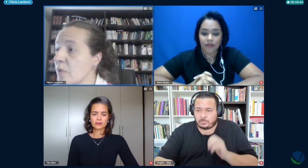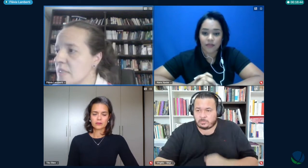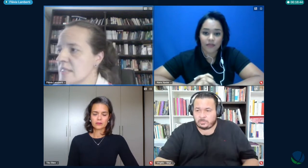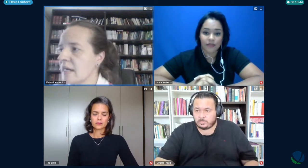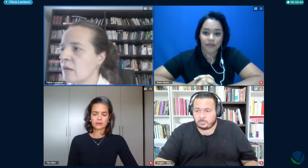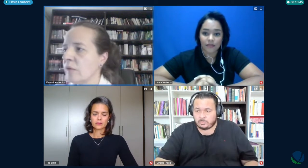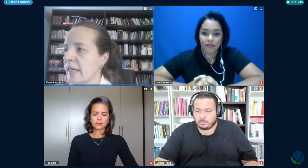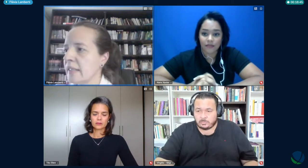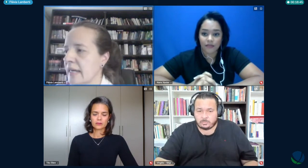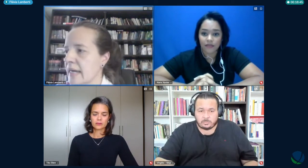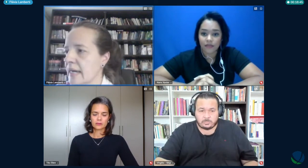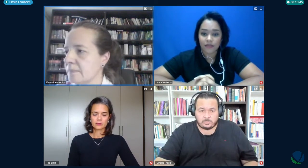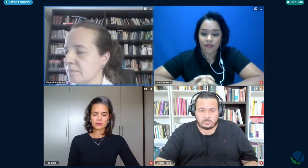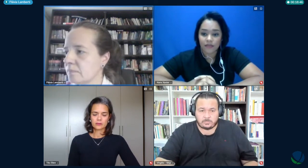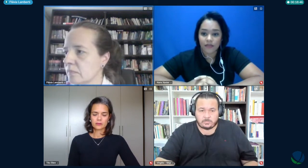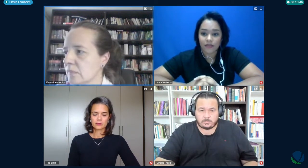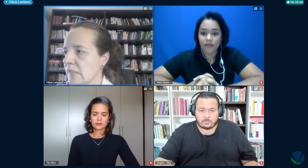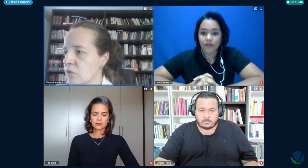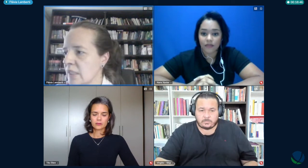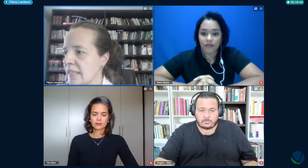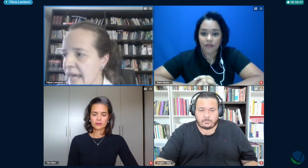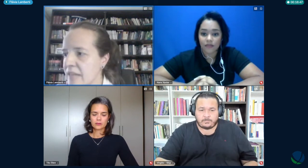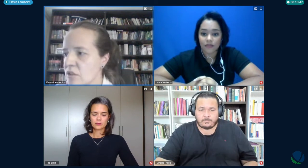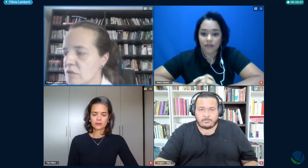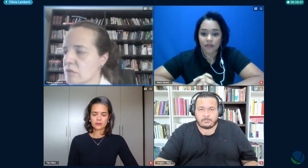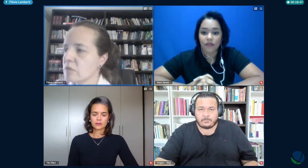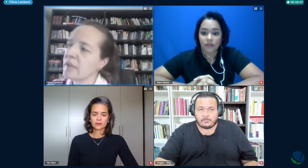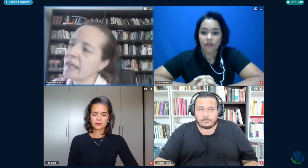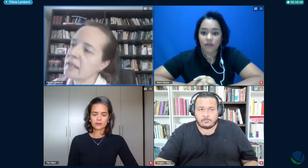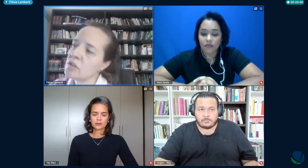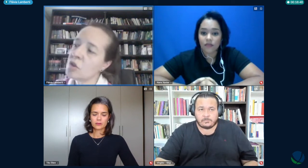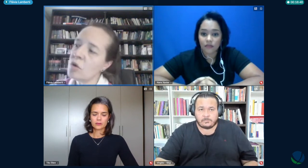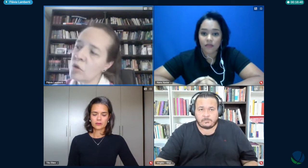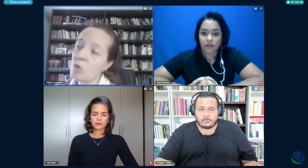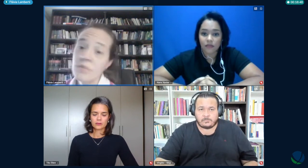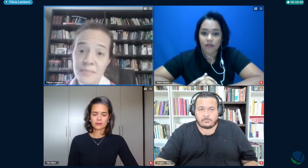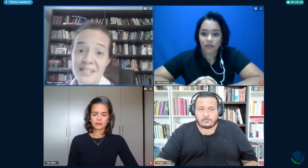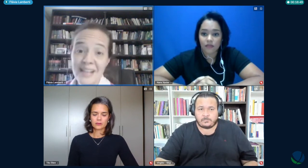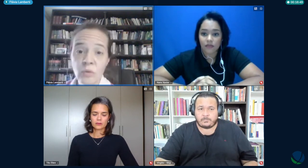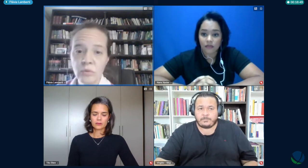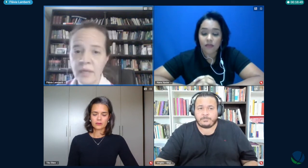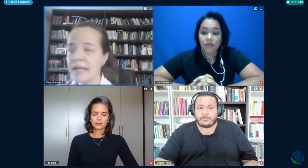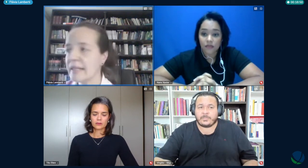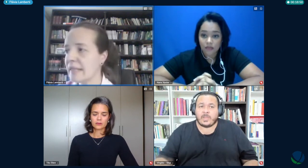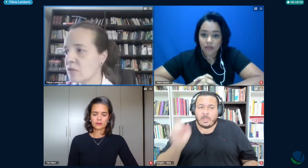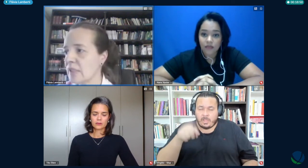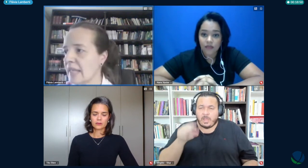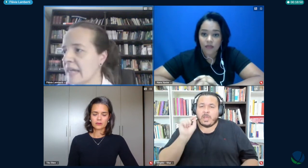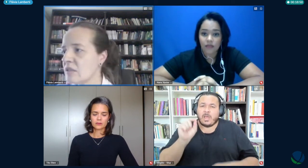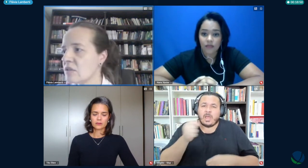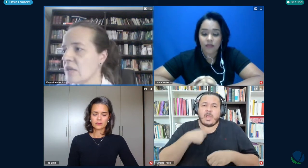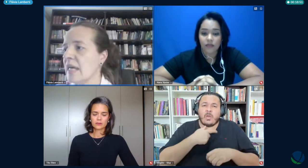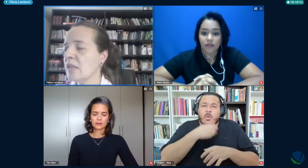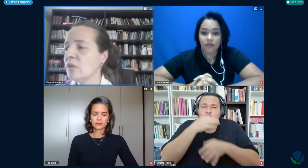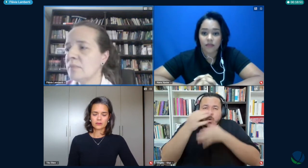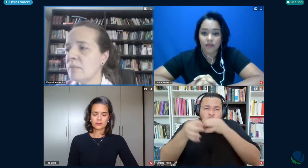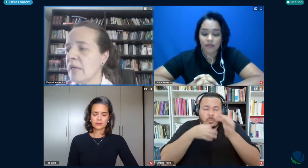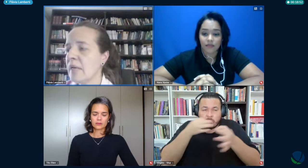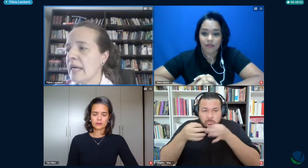De proposição, né, das unidades, né, de concepção, né, das